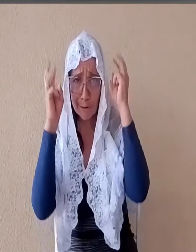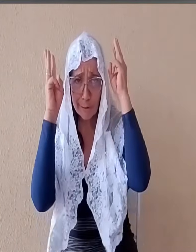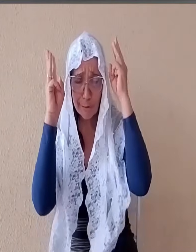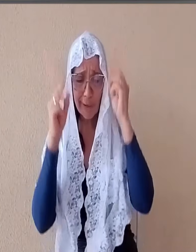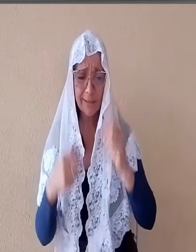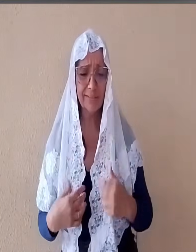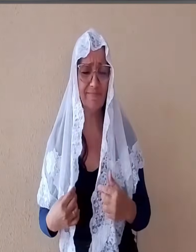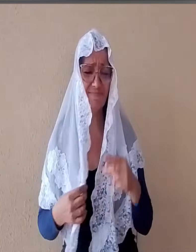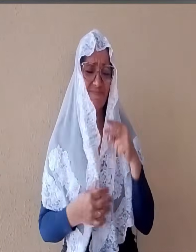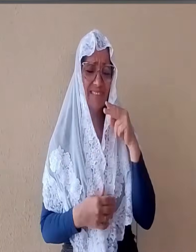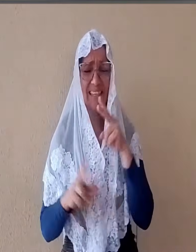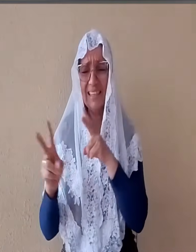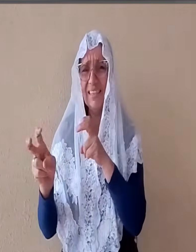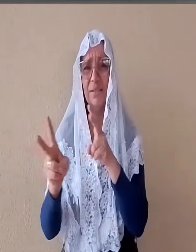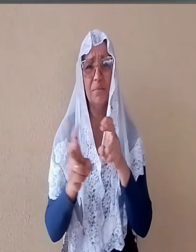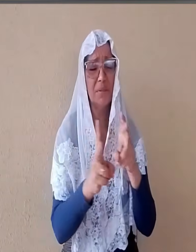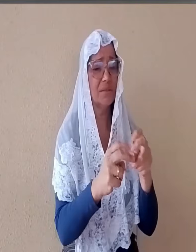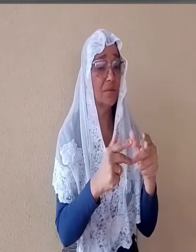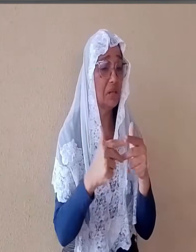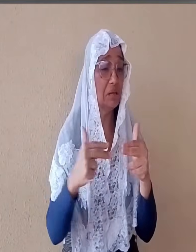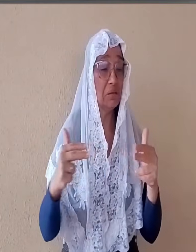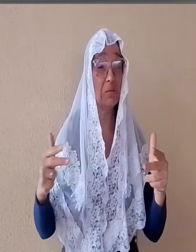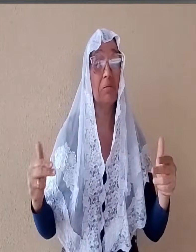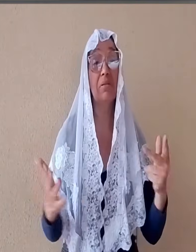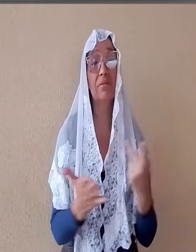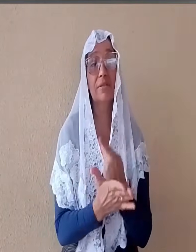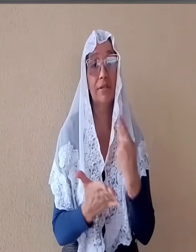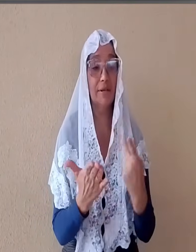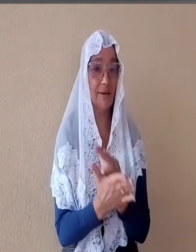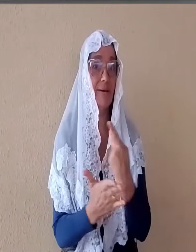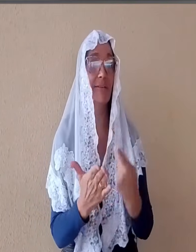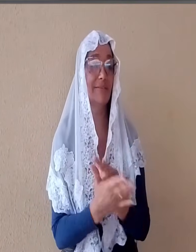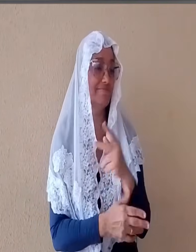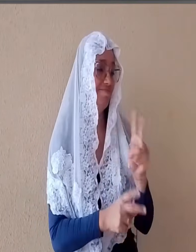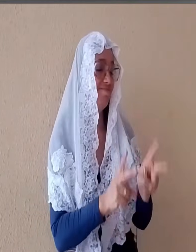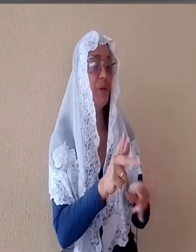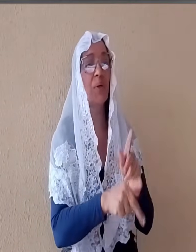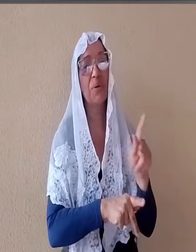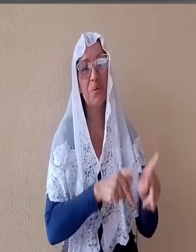murmurando por falta de comida. E o Senhor sempre dava o maná,